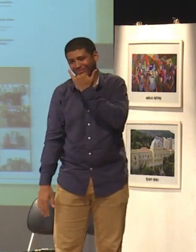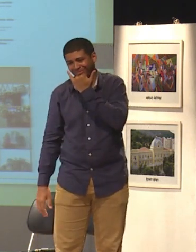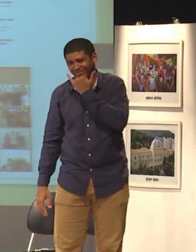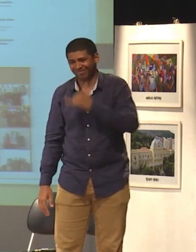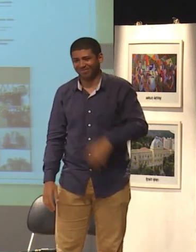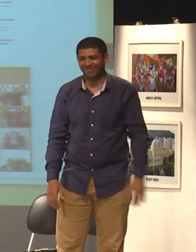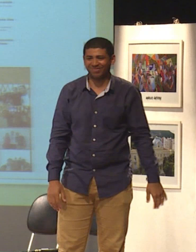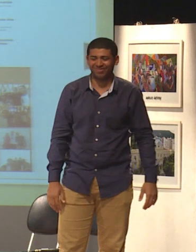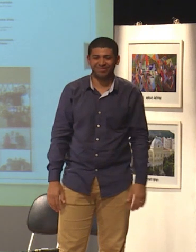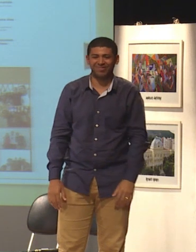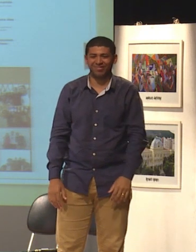Eu peço desculpas.